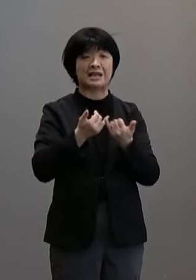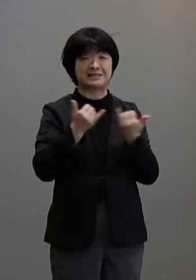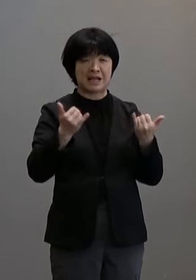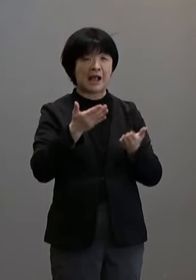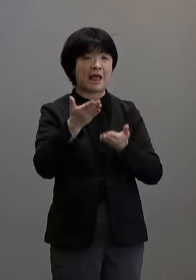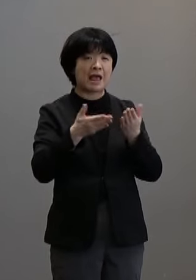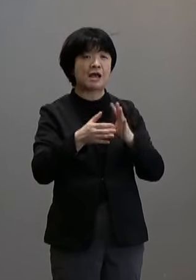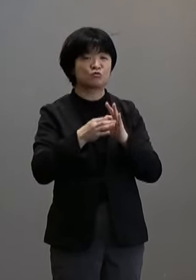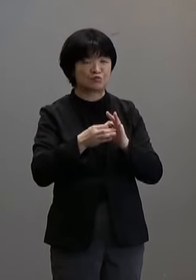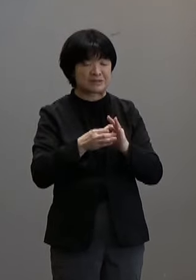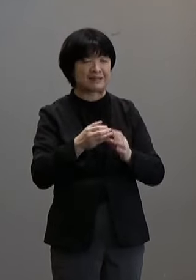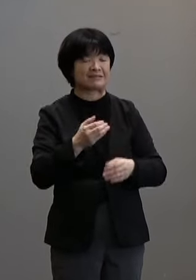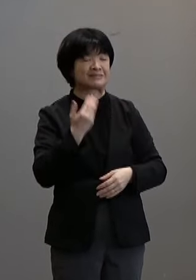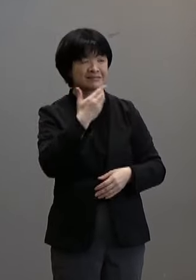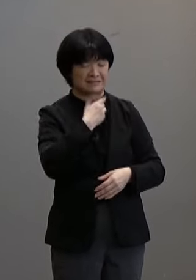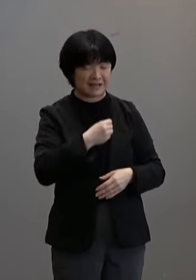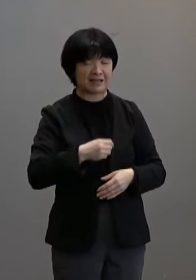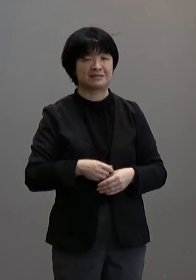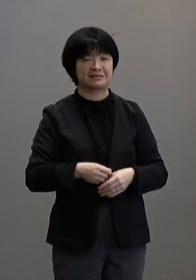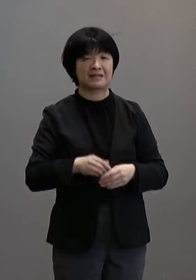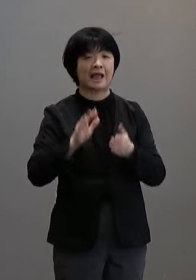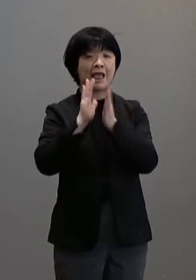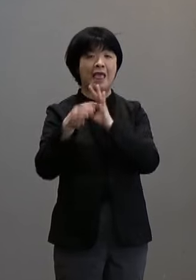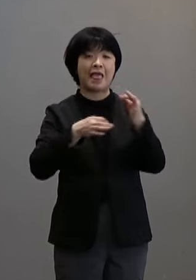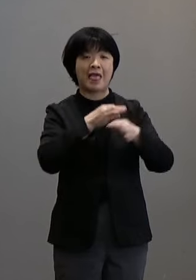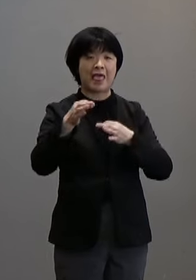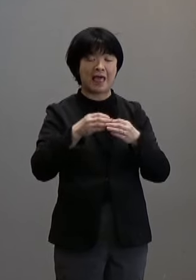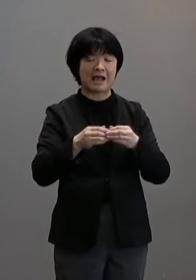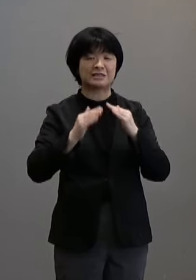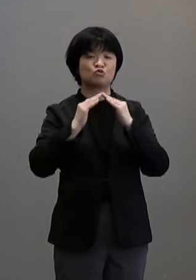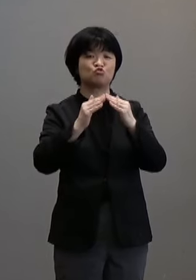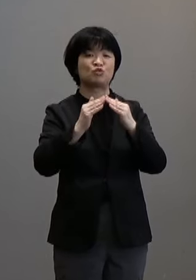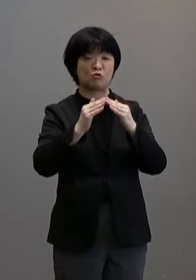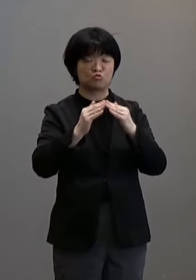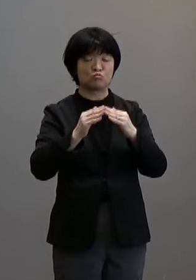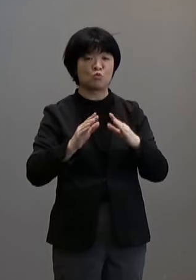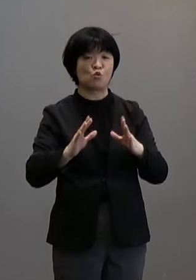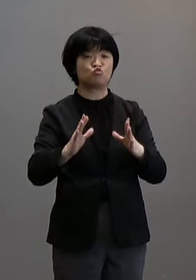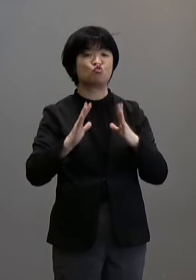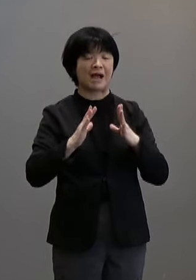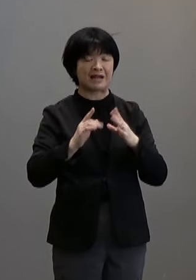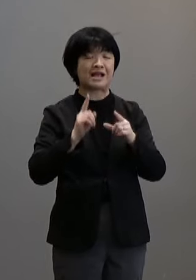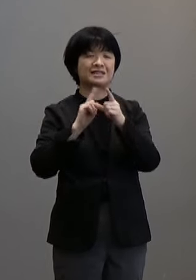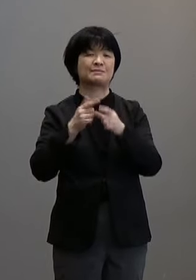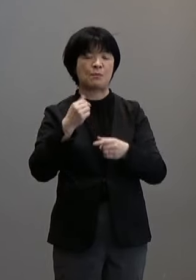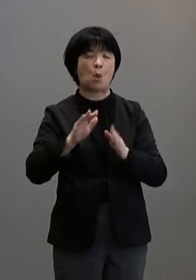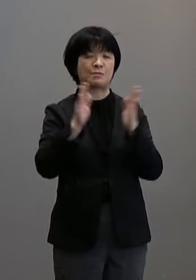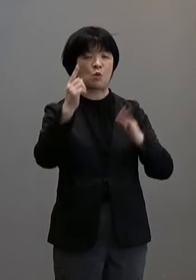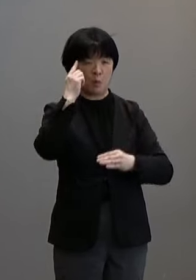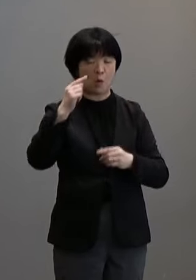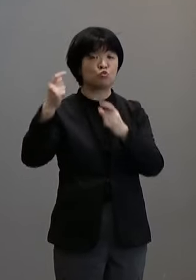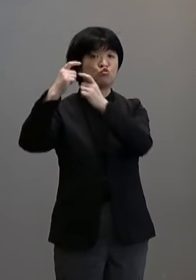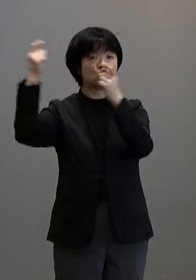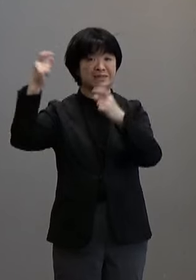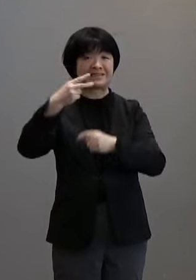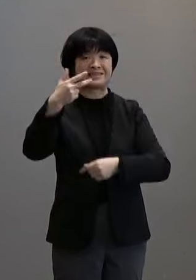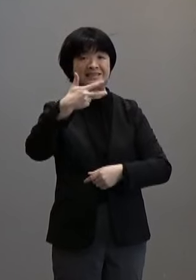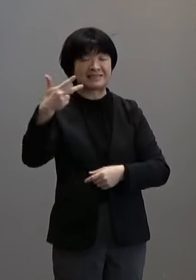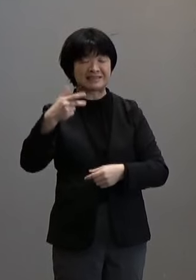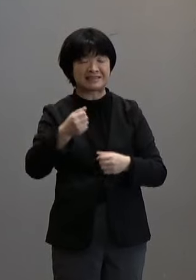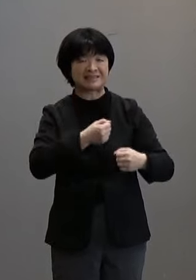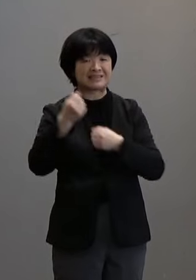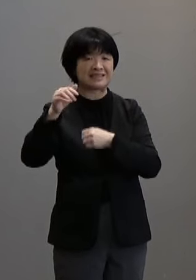県営住宅への有給希望者が出ていると聞いていますので、はい、県内の市営住宅の受け入れが始まると思います。でさらに国側の二次避難先